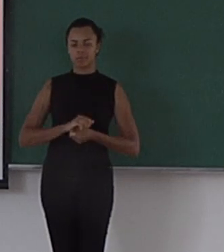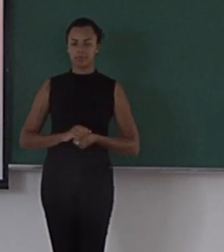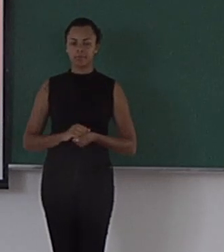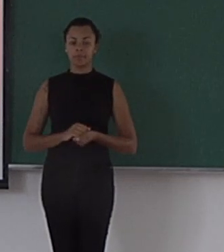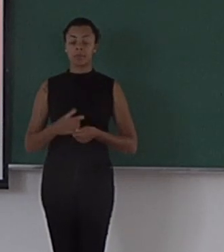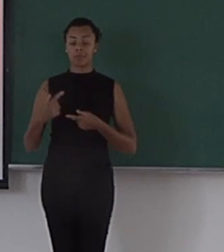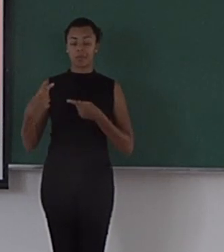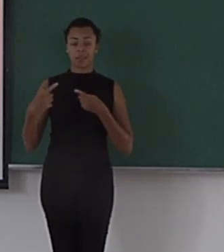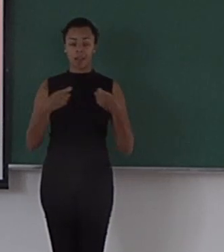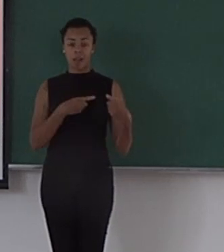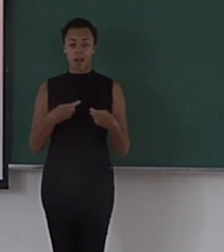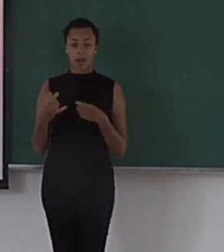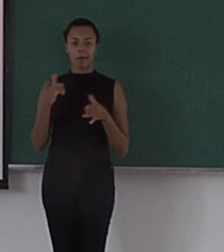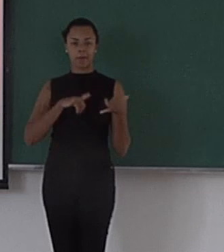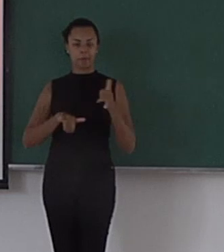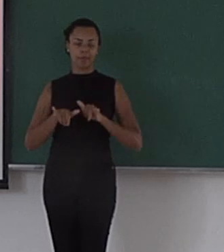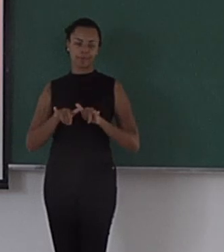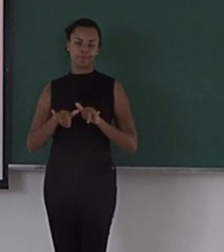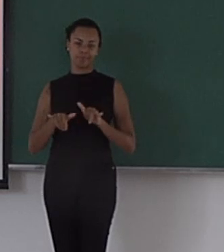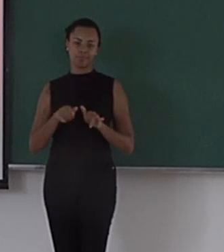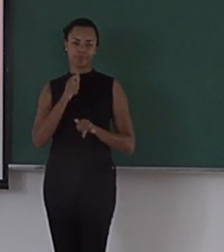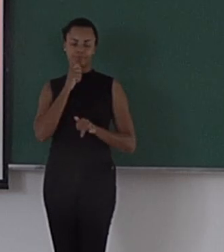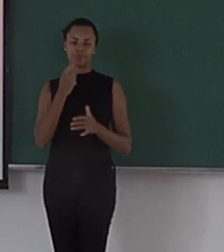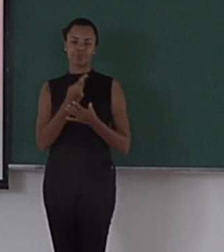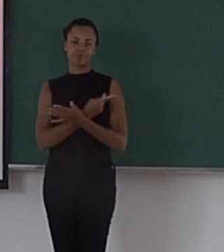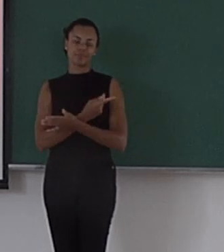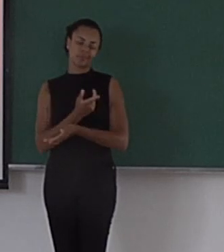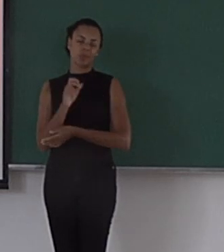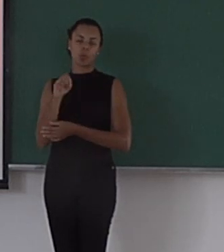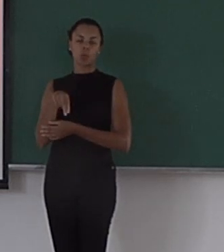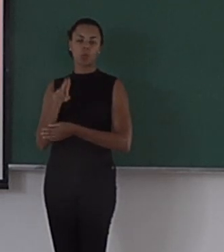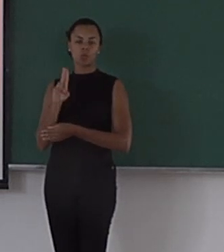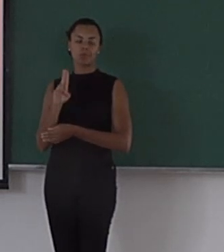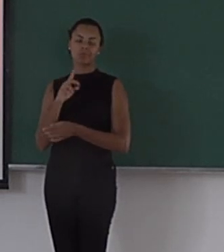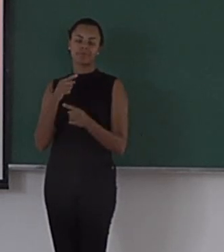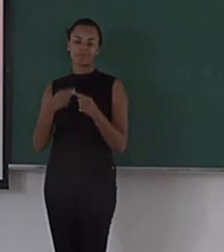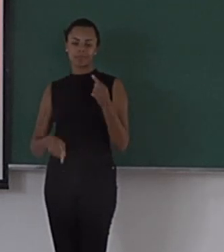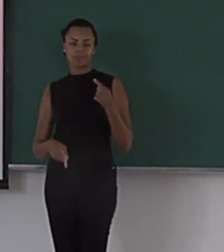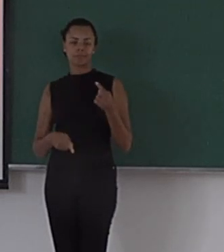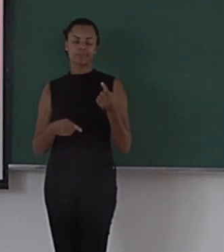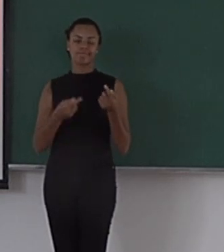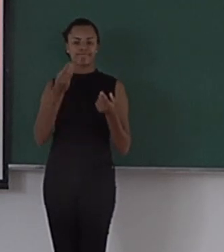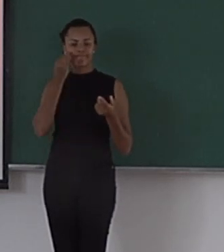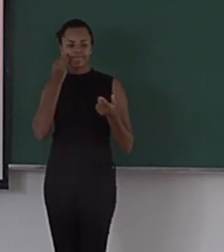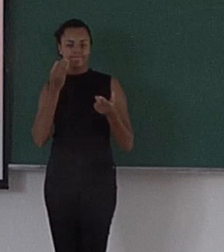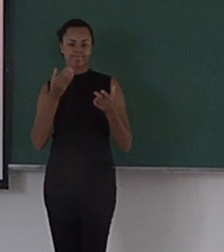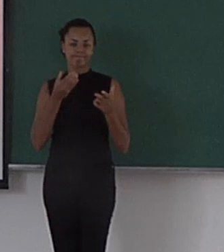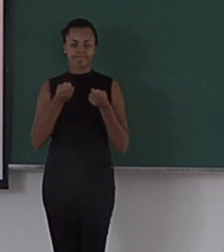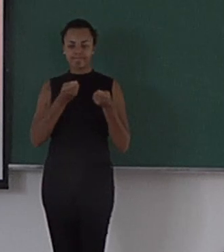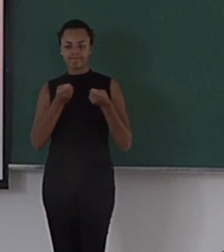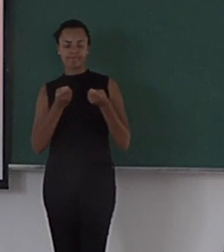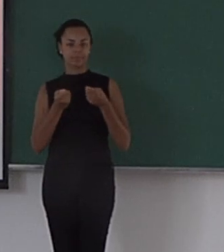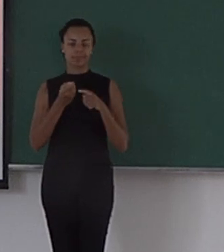E as guerras químicas ainda estão aí, né, apesar da ONU proibir, tentar cercear e tudo,